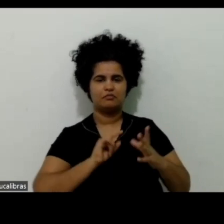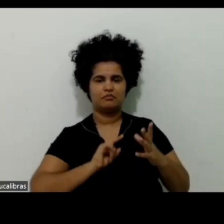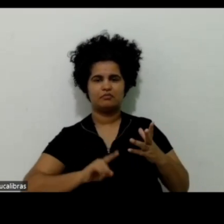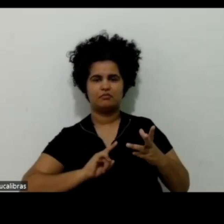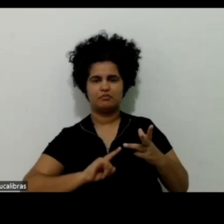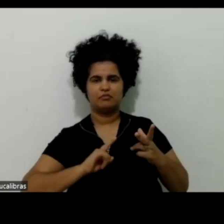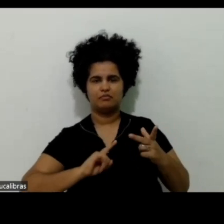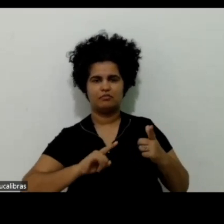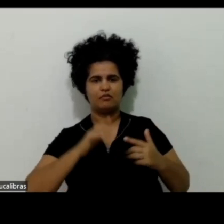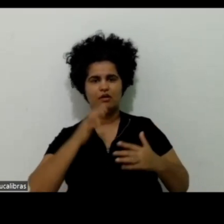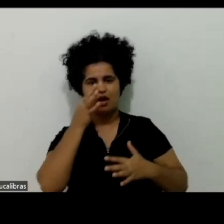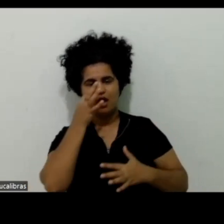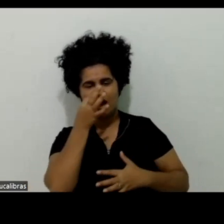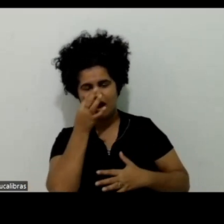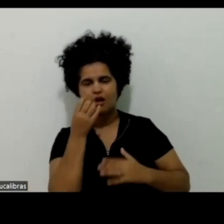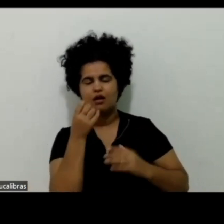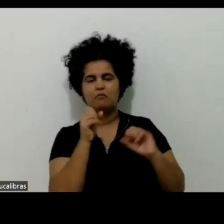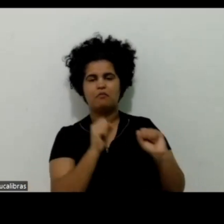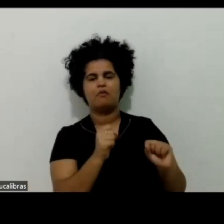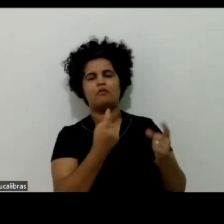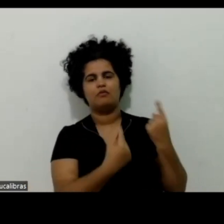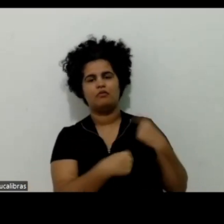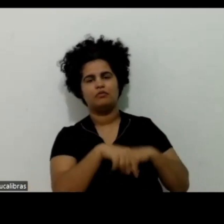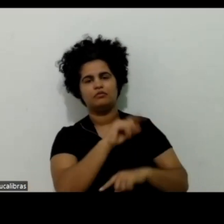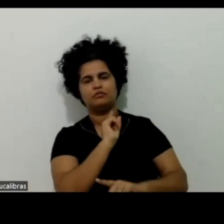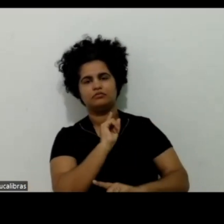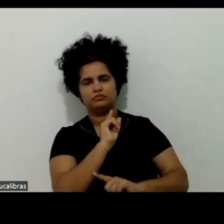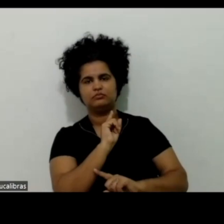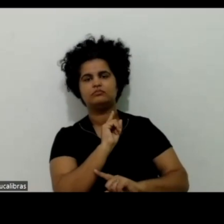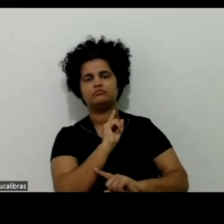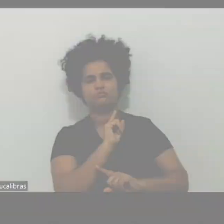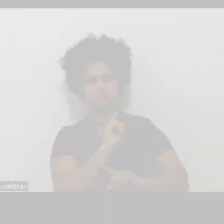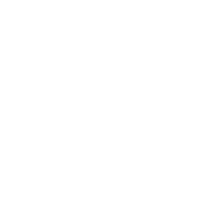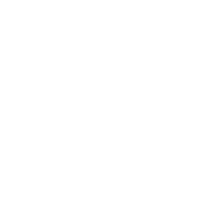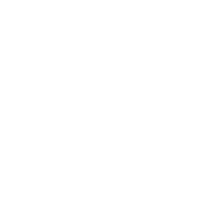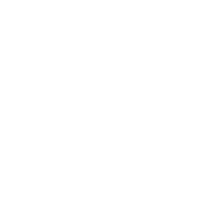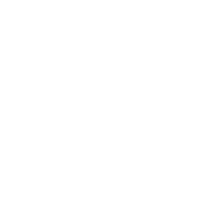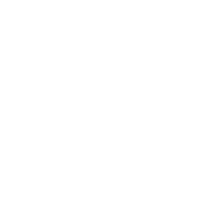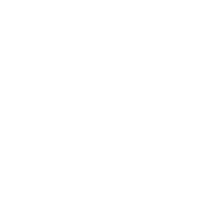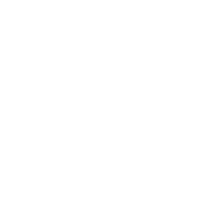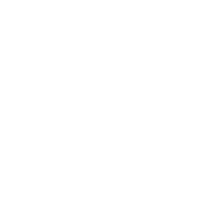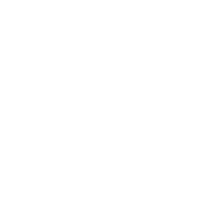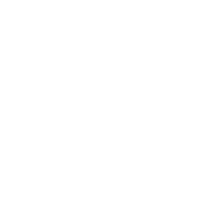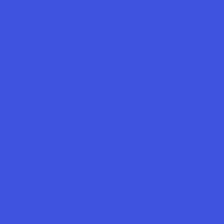reais e concretos para poder avançar no enfrentamento ao racismo no cotidiano profissional.